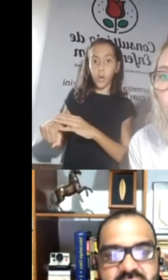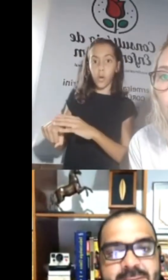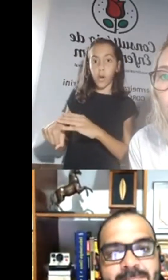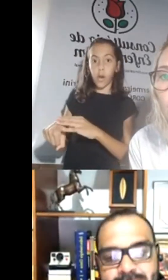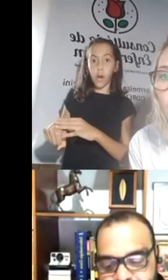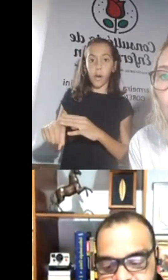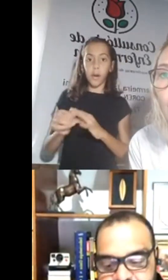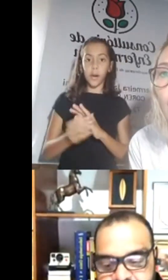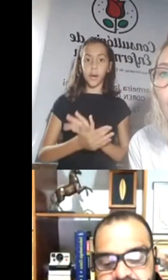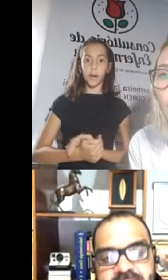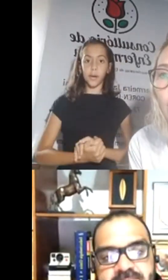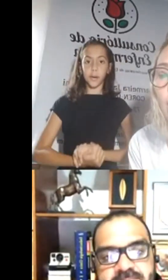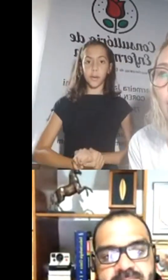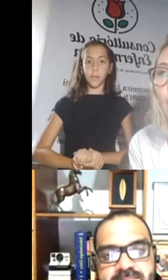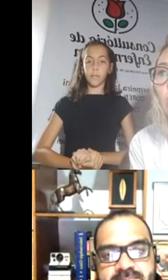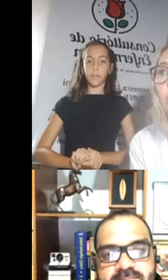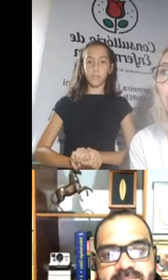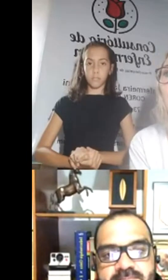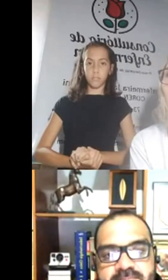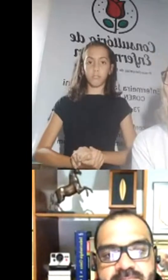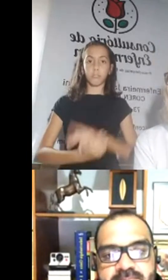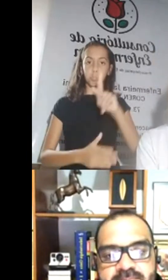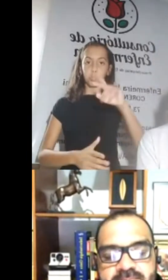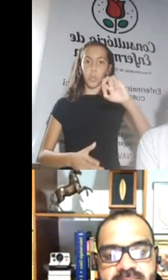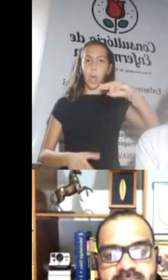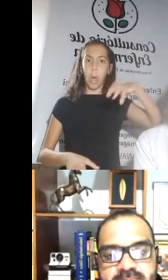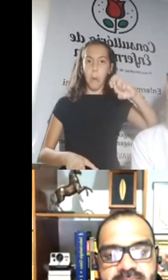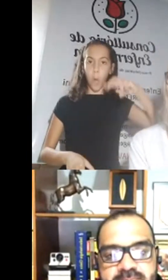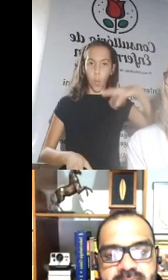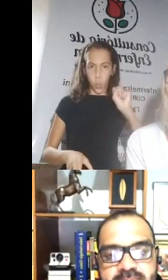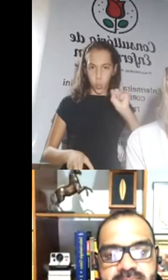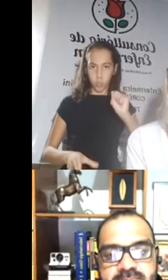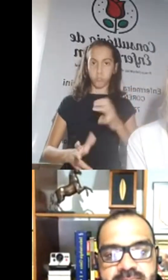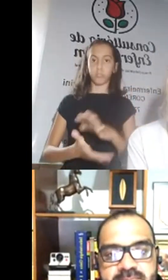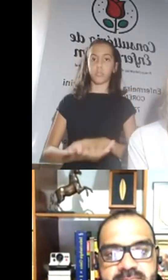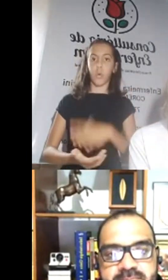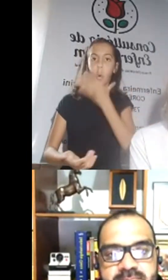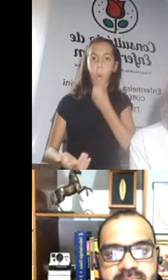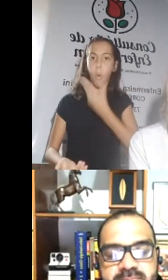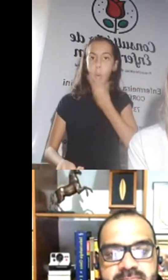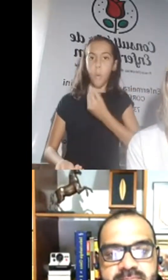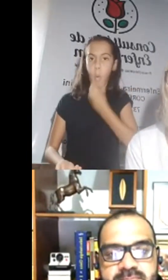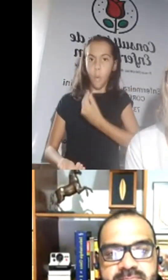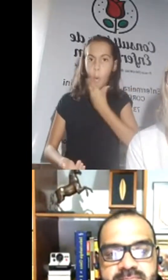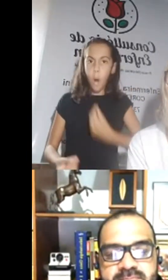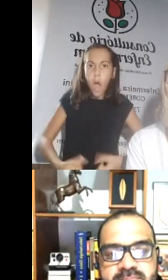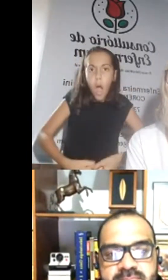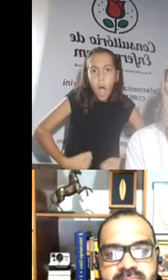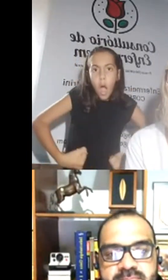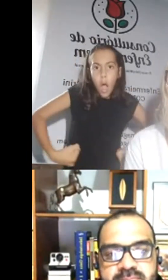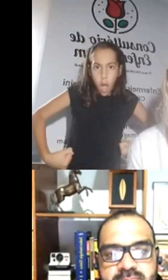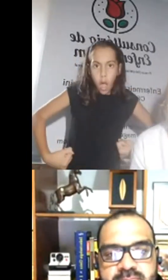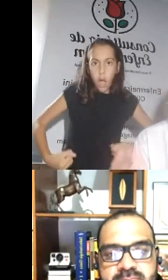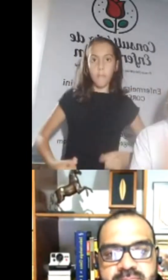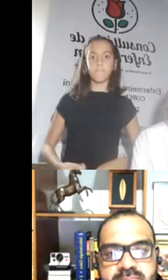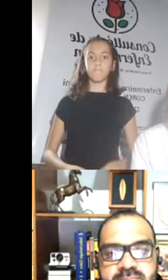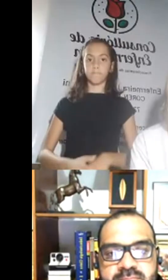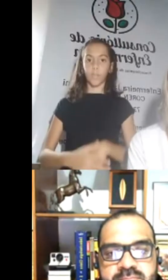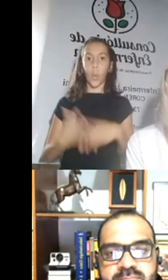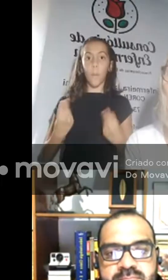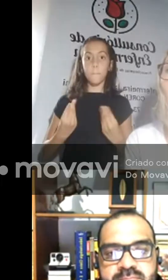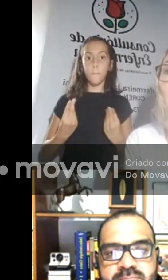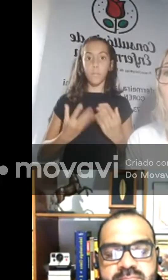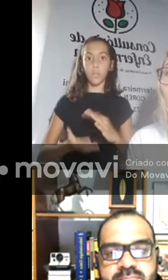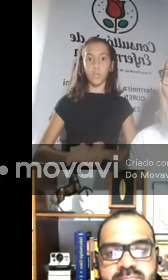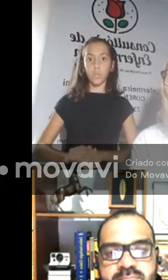isso aí. Ah, é verdade. Então, como a gente estava falando das doenças que ela vem, né, na